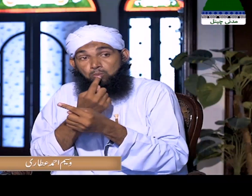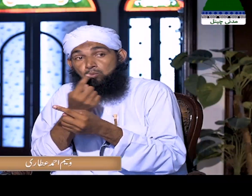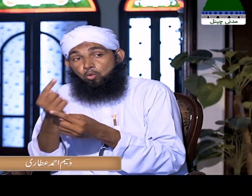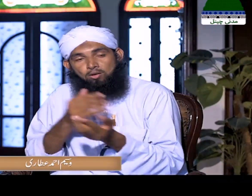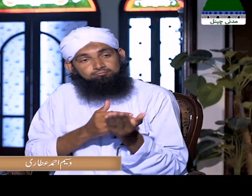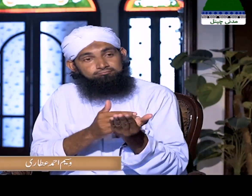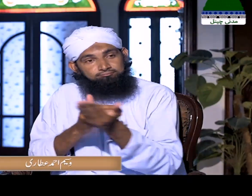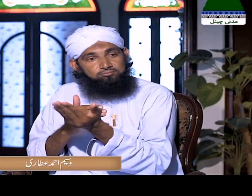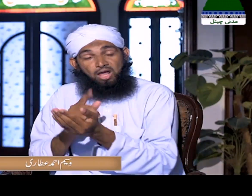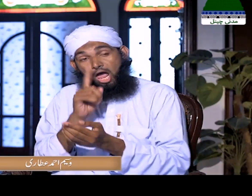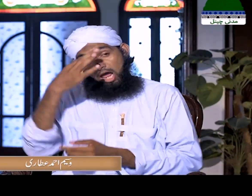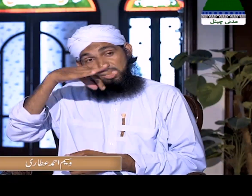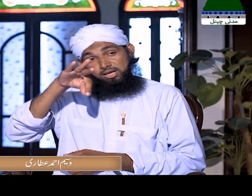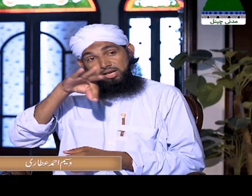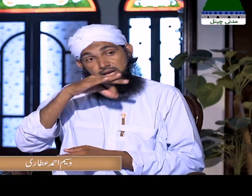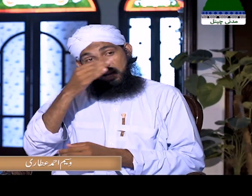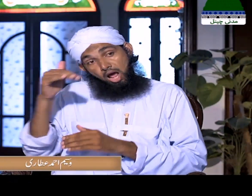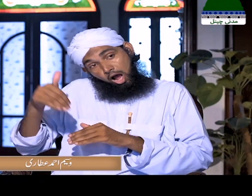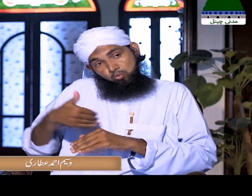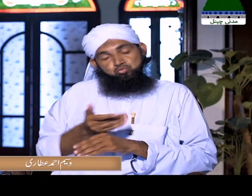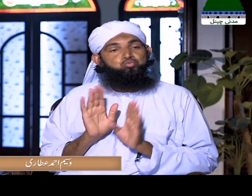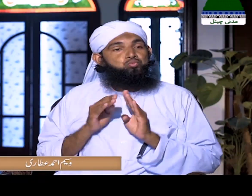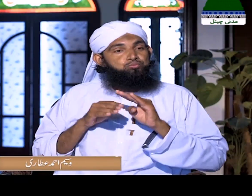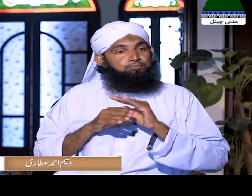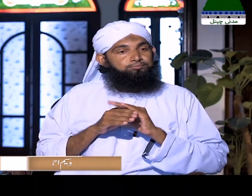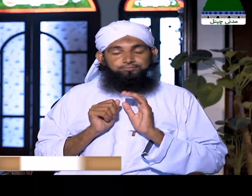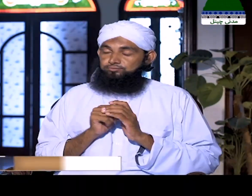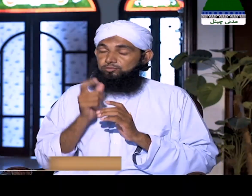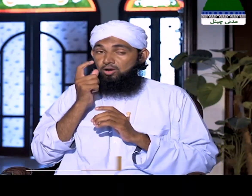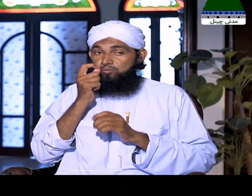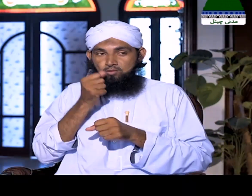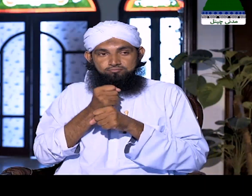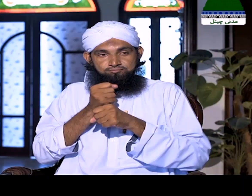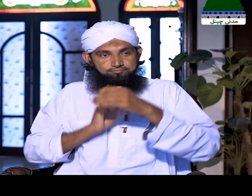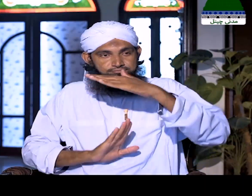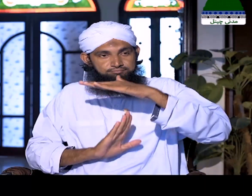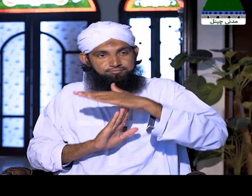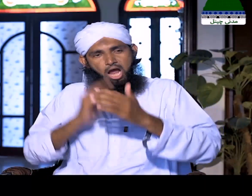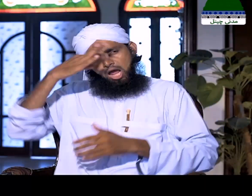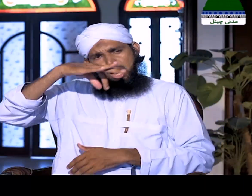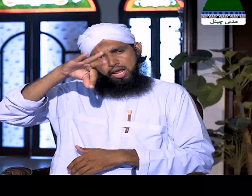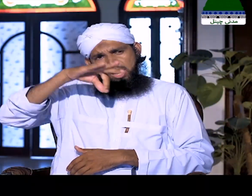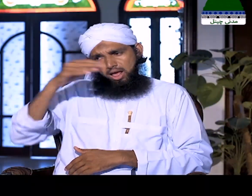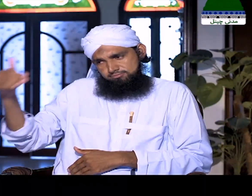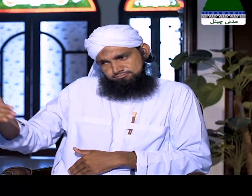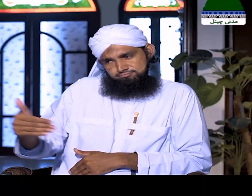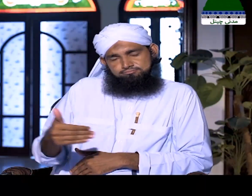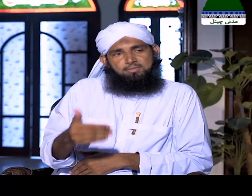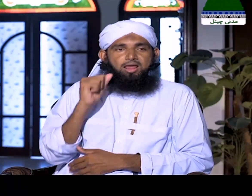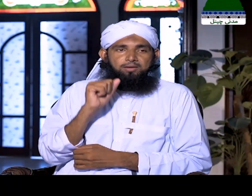اکیلا اندر آ جائے۔ چنانچہ خلیفہ محمد بن سلمان اکیلا ہی اندر داخل ہوا اور آ کر آپ رحمت اللہ